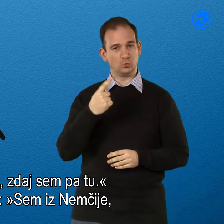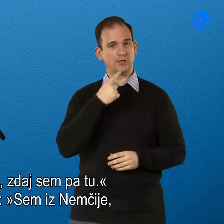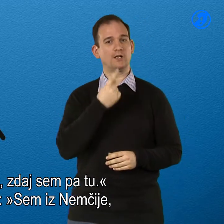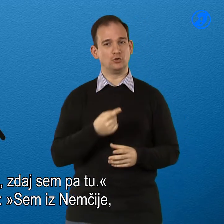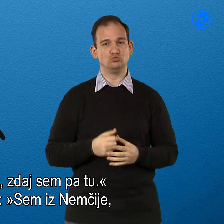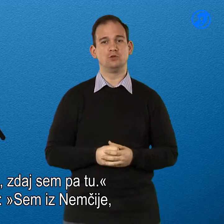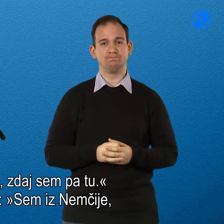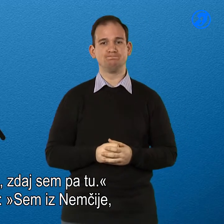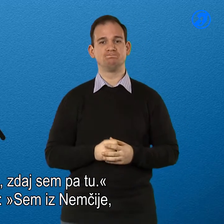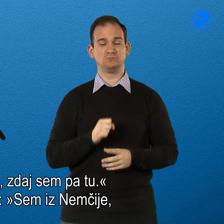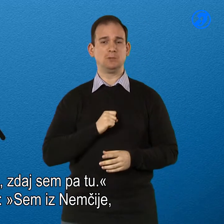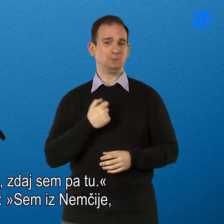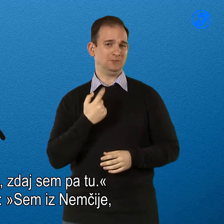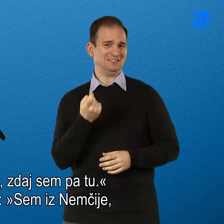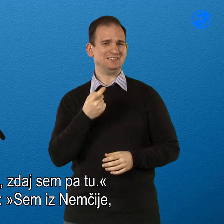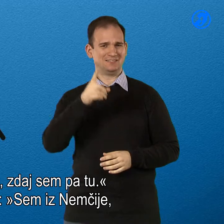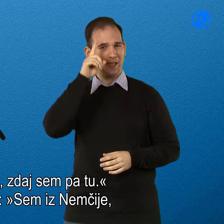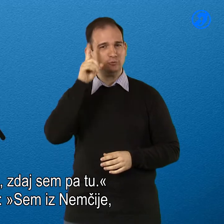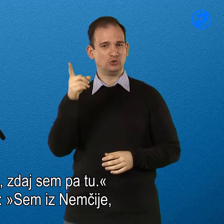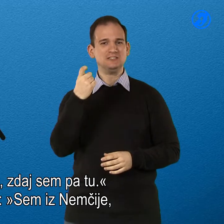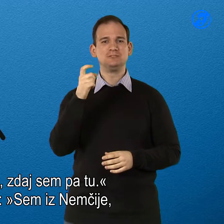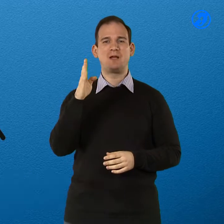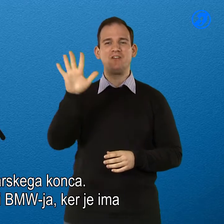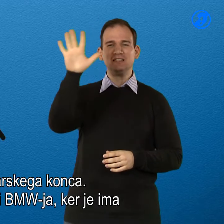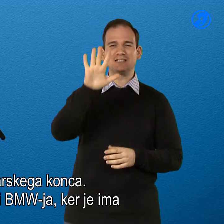Drugi reče: "Sem iz Nemčije, z bavarskega konca.